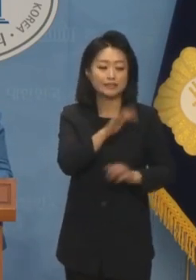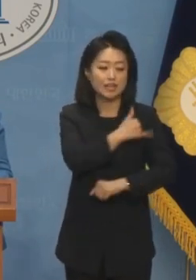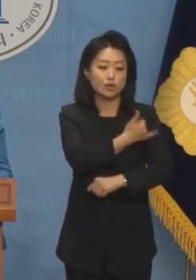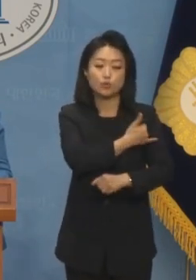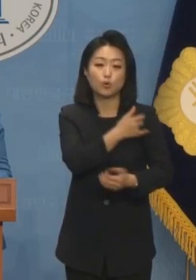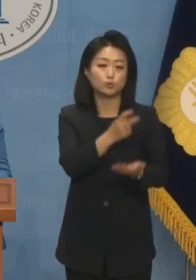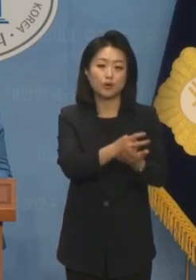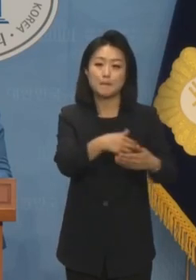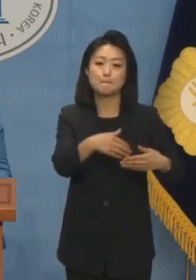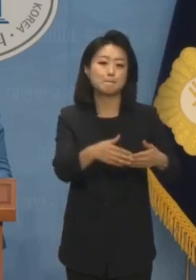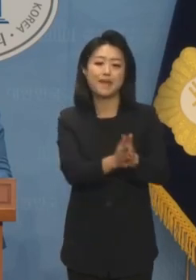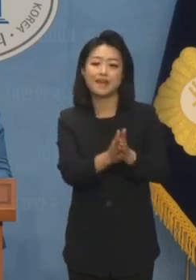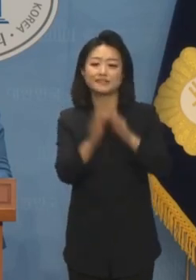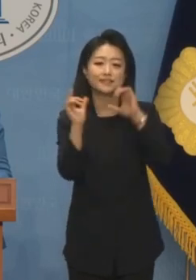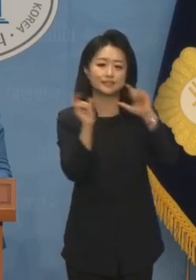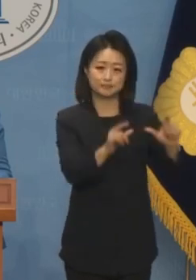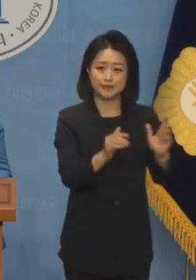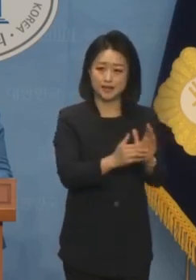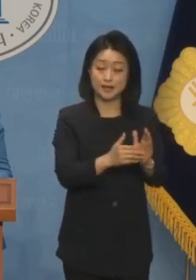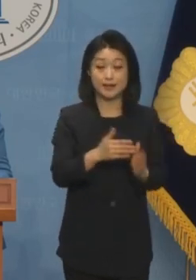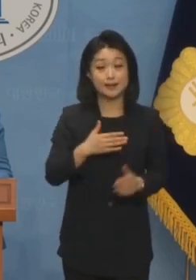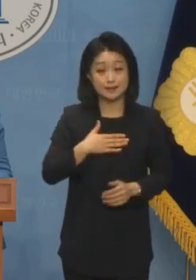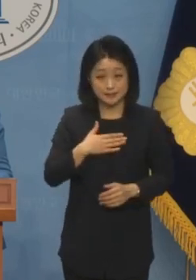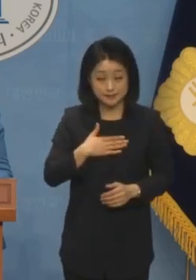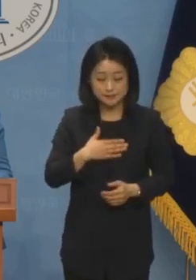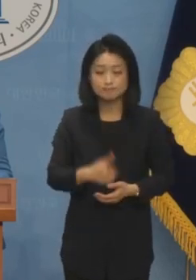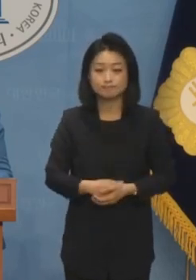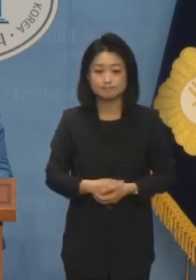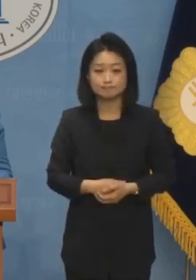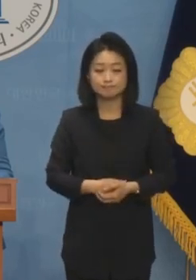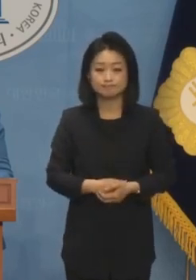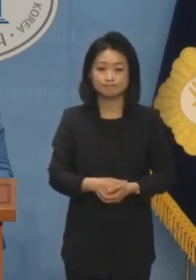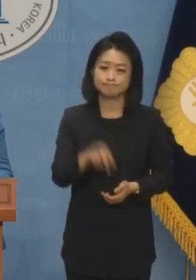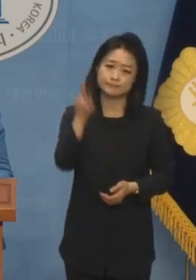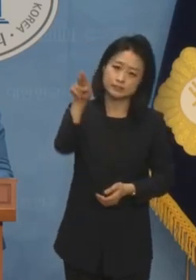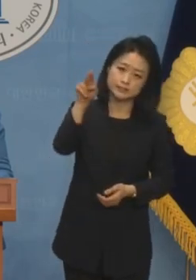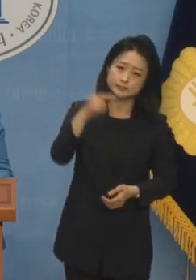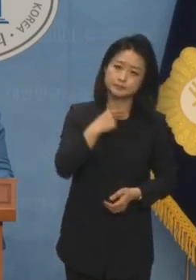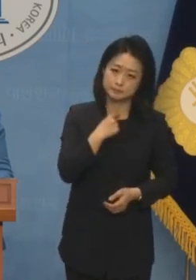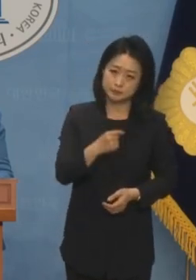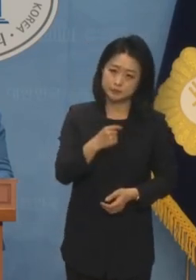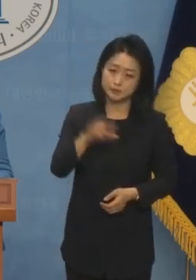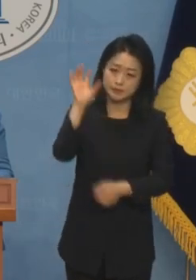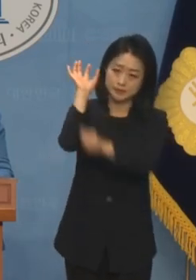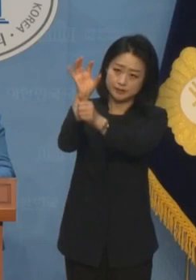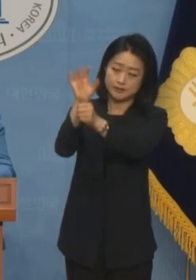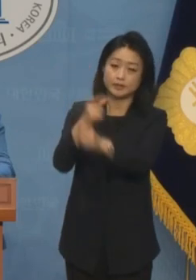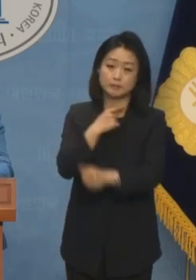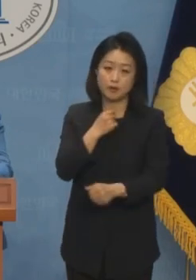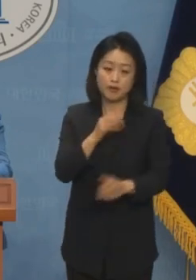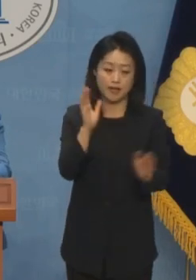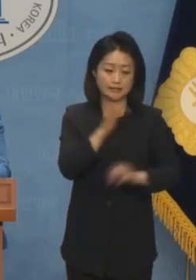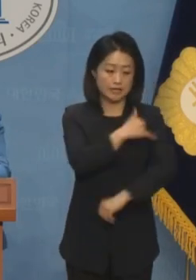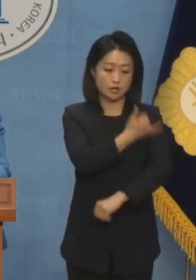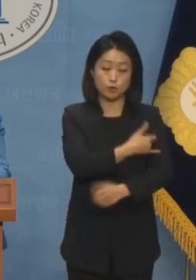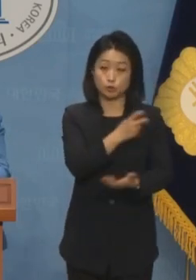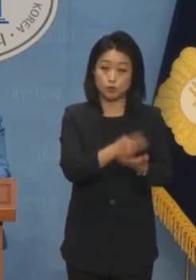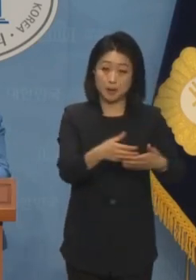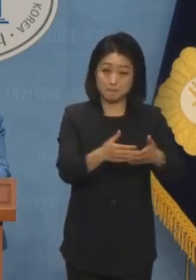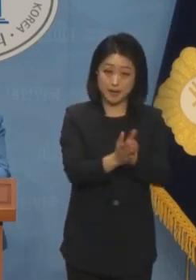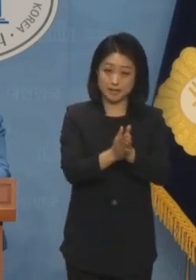조례를 폐지했습니다. 이와 관련해서 저희들은 질타하지 않을 수 없고 당장 학생인권 조례